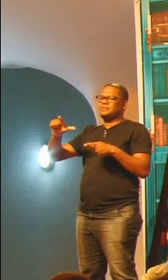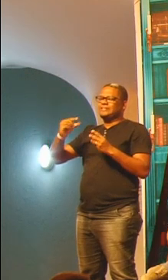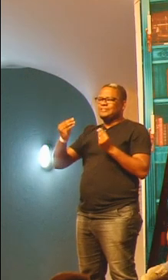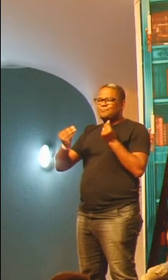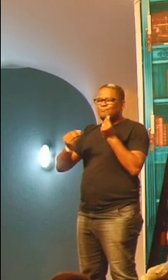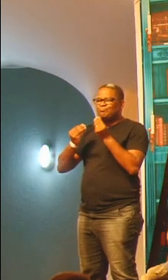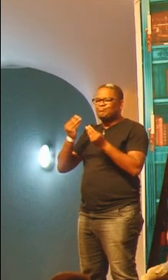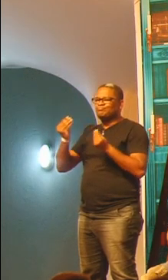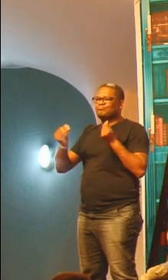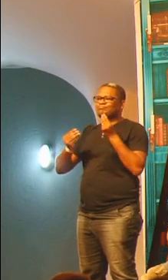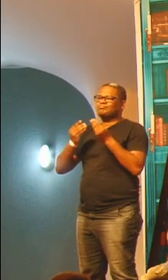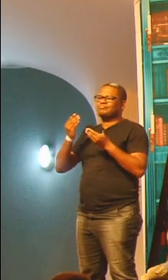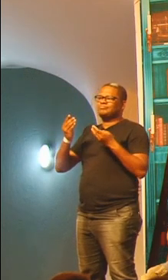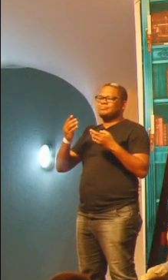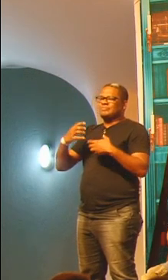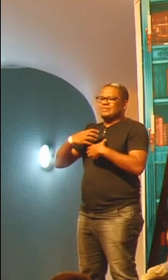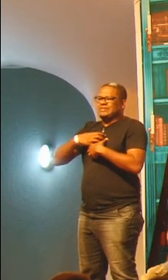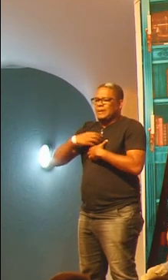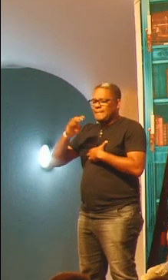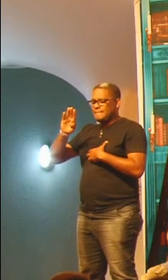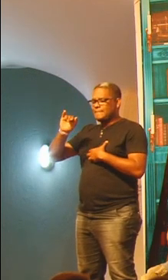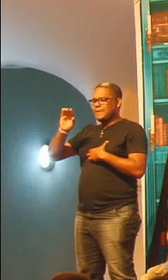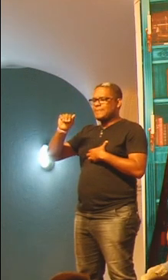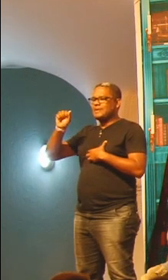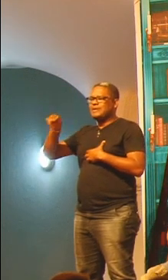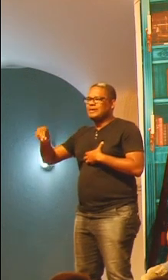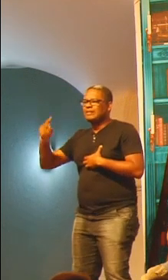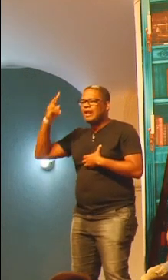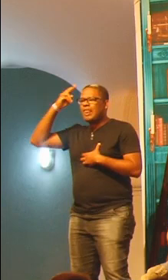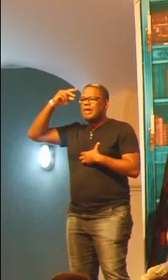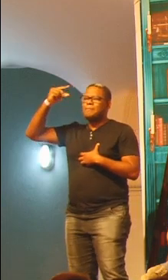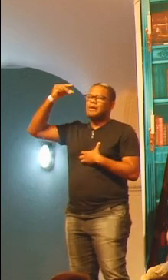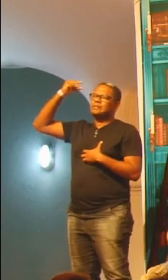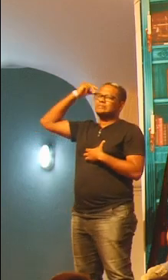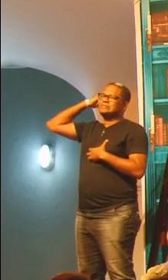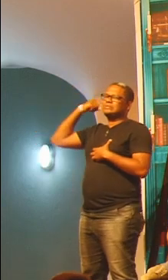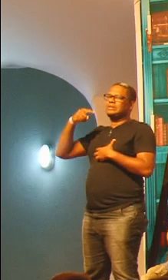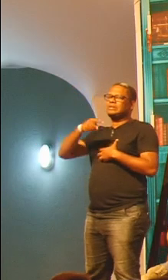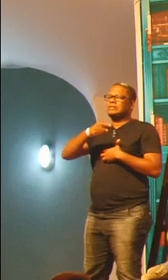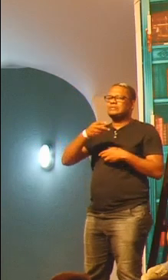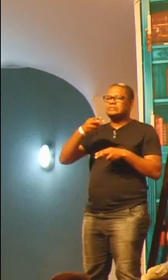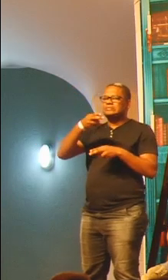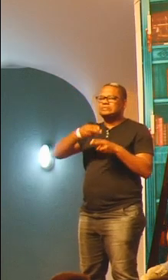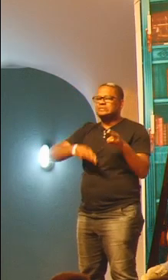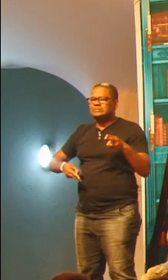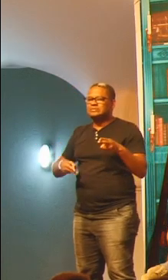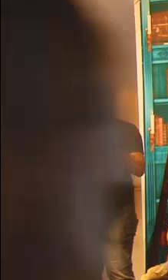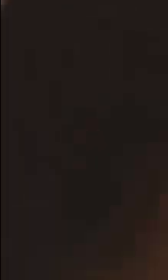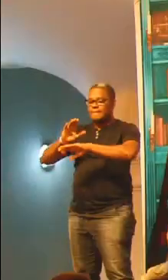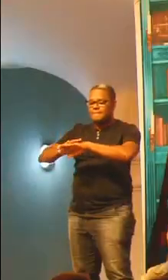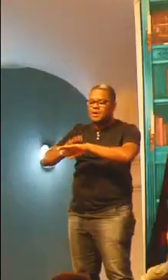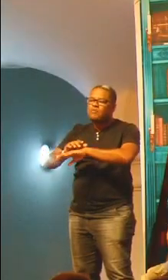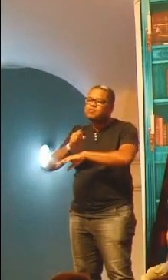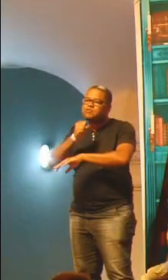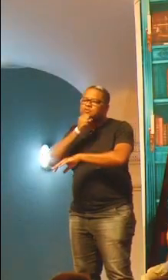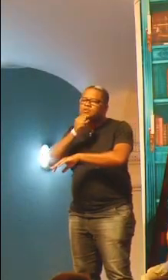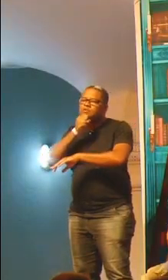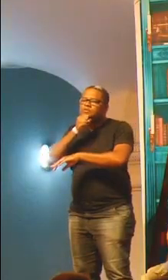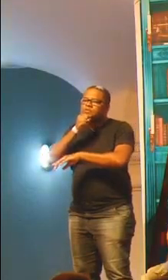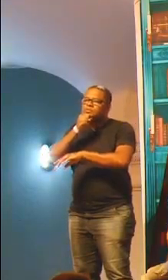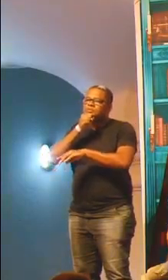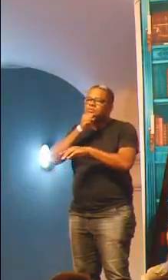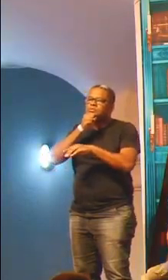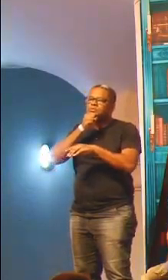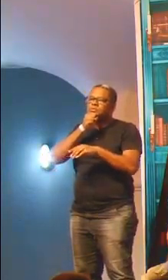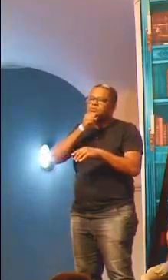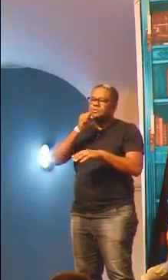formigou, e lançou Bibiana de novo ao dia do acidente. A mão da avó, por um instante, desabou sobre